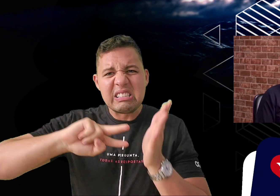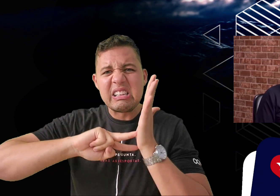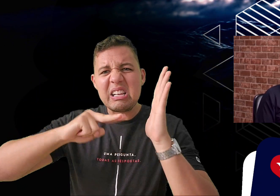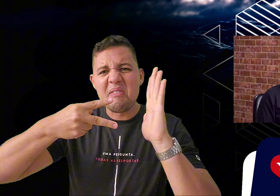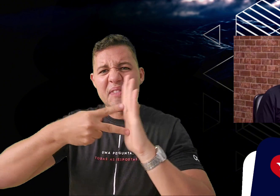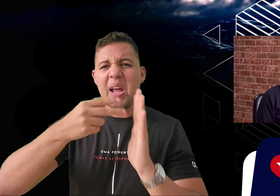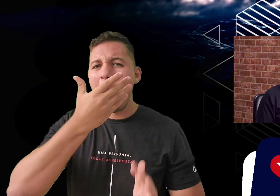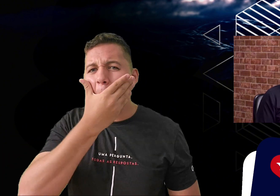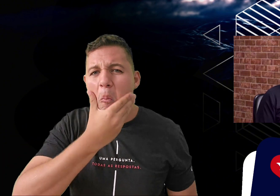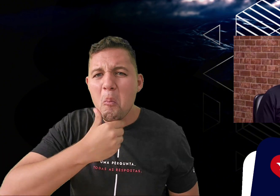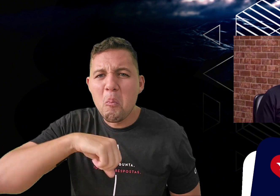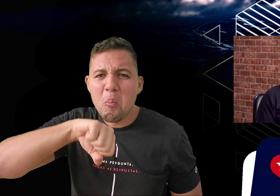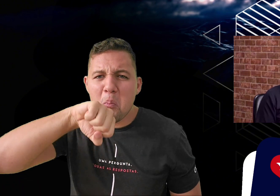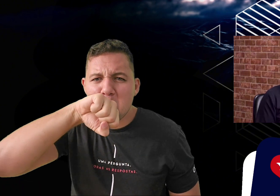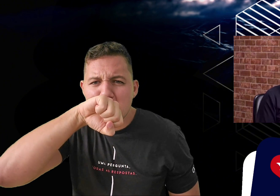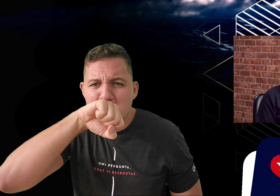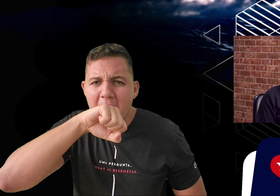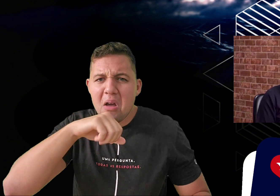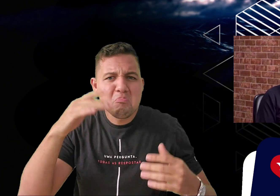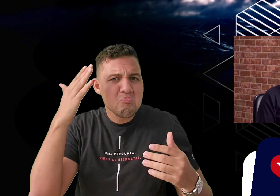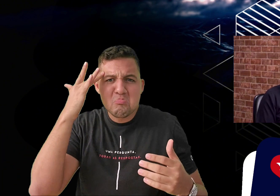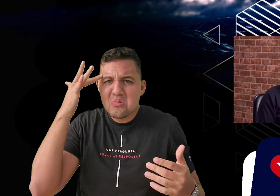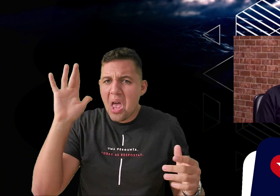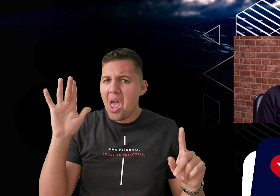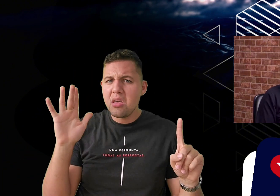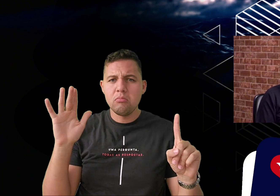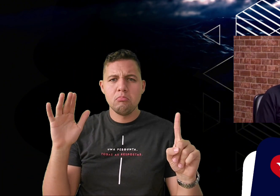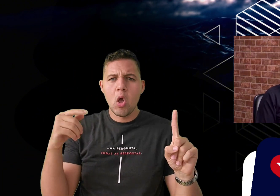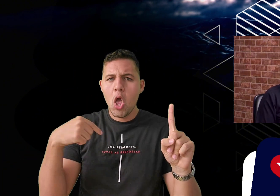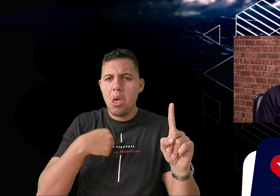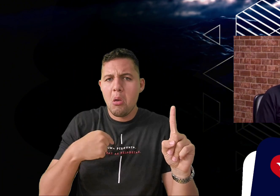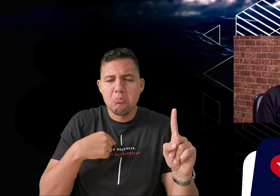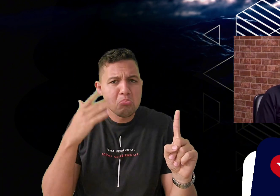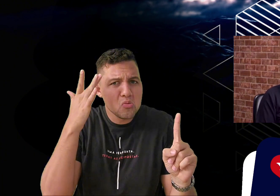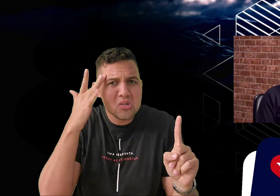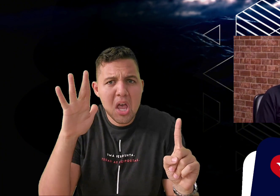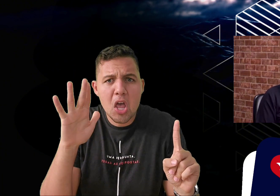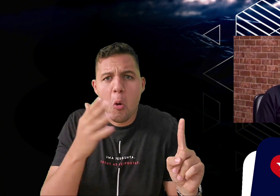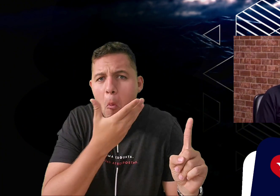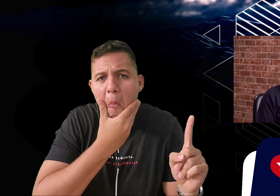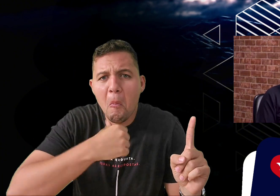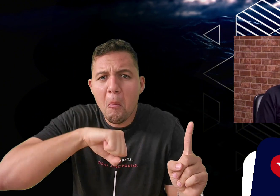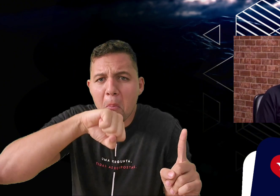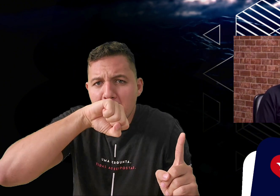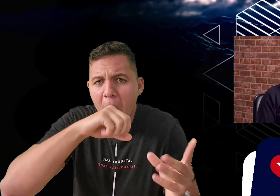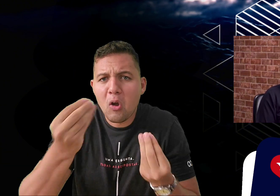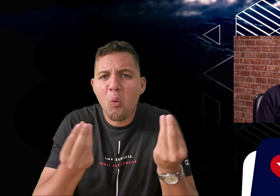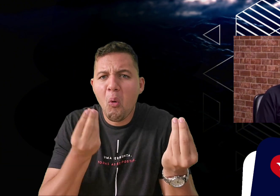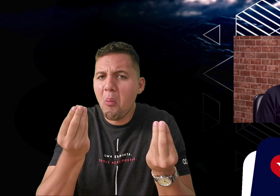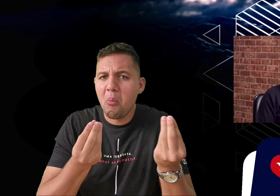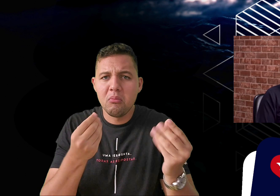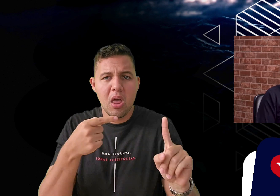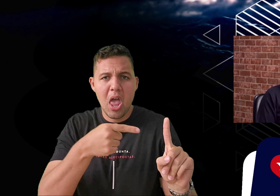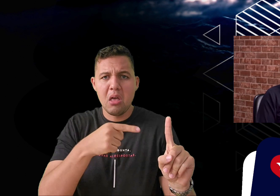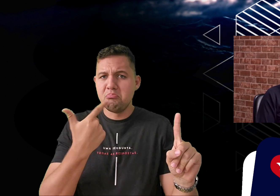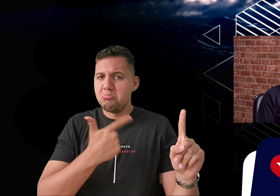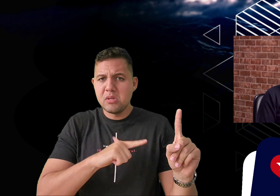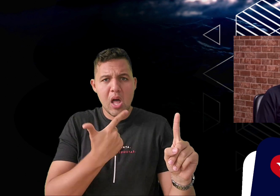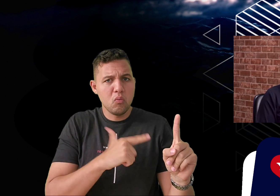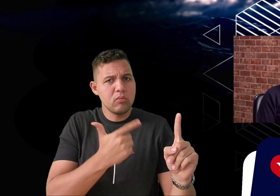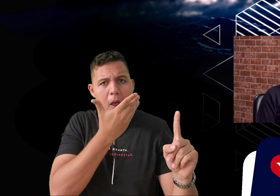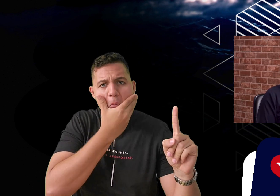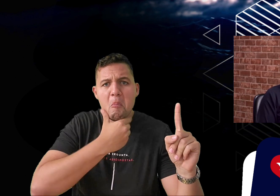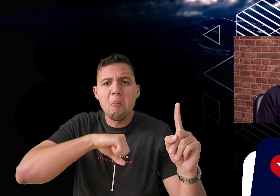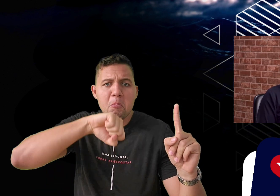Como assim Deus pode ser pai se eu nasci sem pai? Você está entendendo a dificuldade? E eu já conversei com